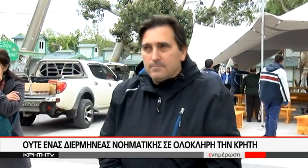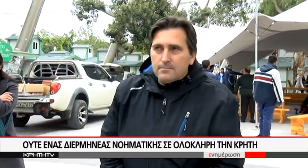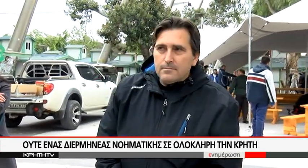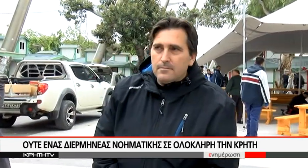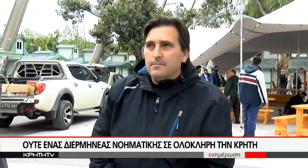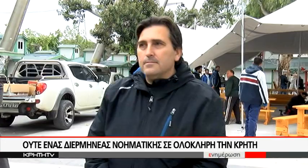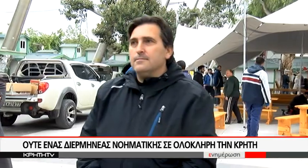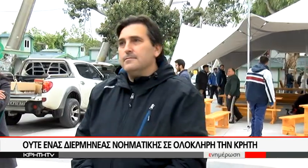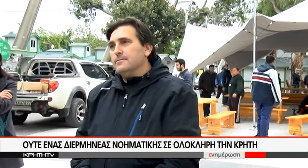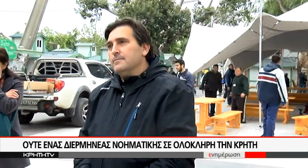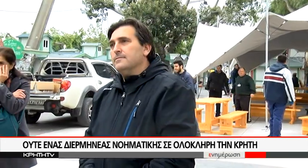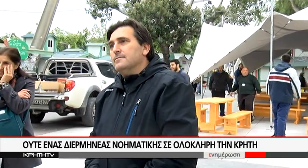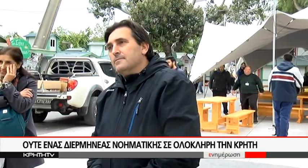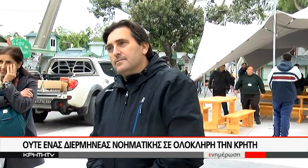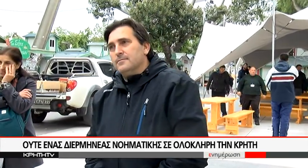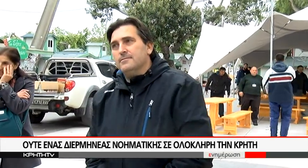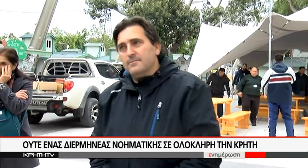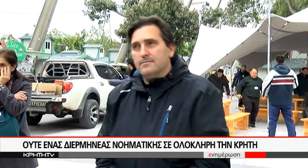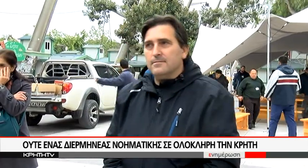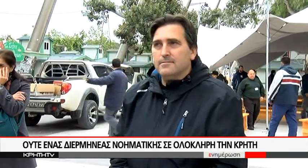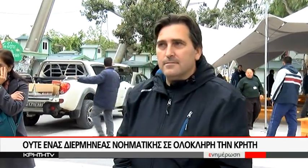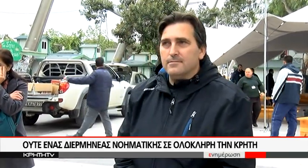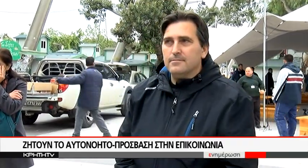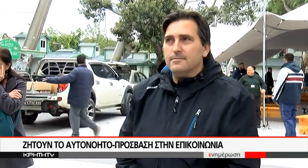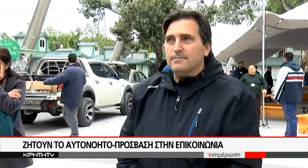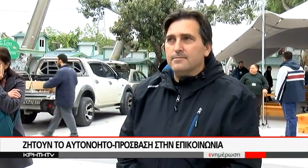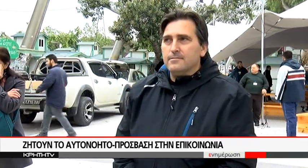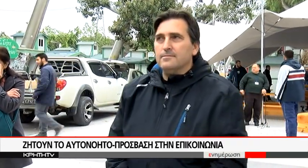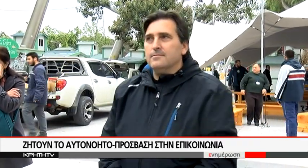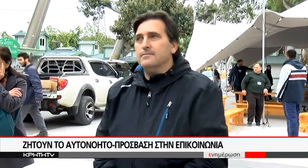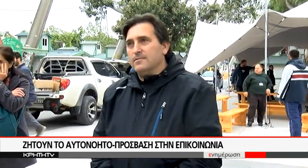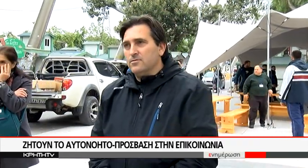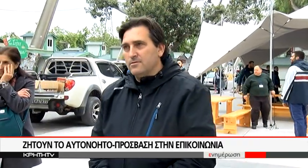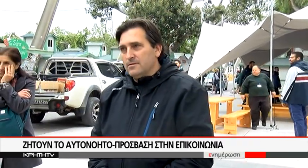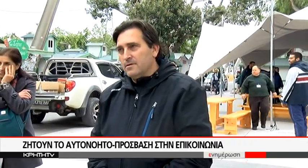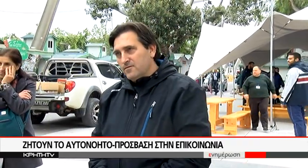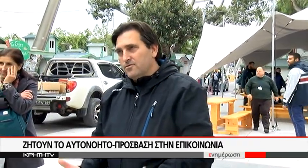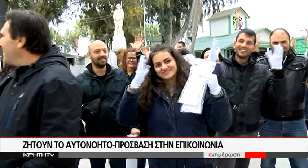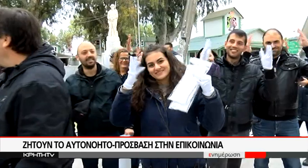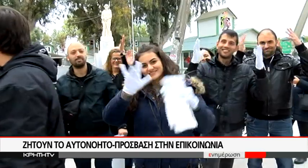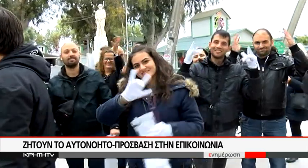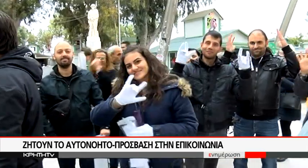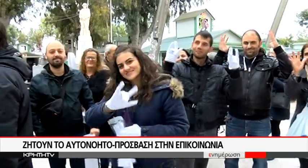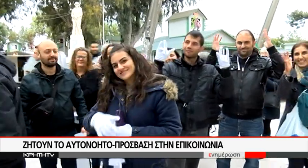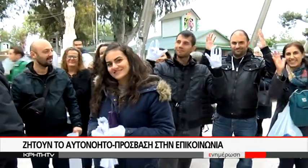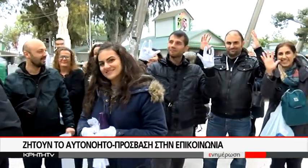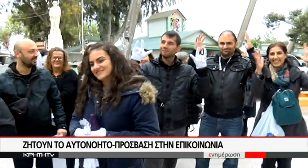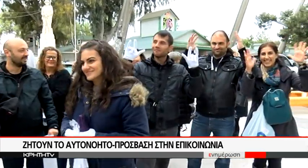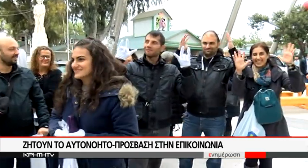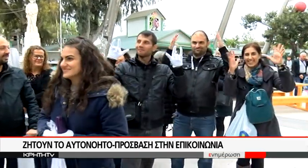άλλο τρόπο να επικοινωνήσουμε, οπότε ζητάμε από αυτούς τους ανθρώπους να μας βοηθήσουν στην επικοινωνία μας. Αυτό που ζητούν λοιπόν οι κοφοί και βαρύκοοι